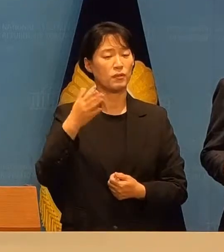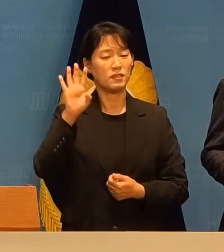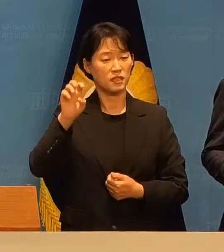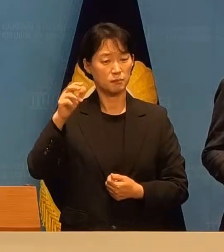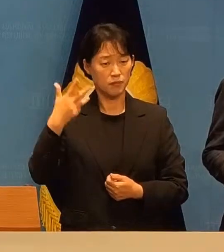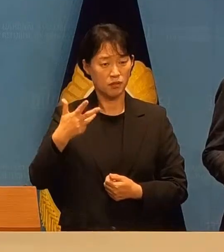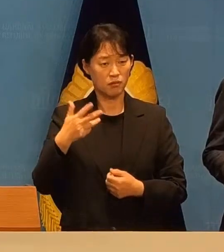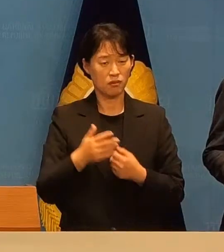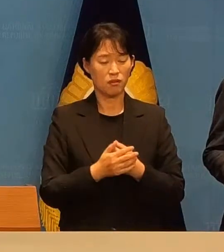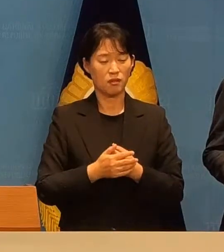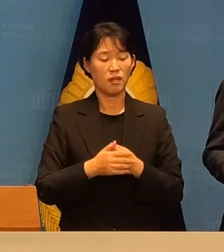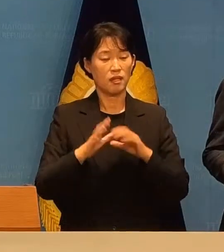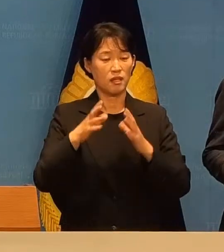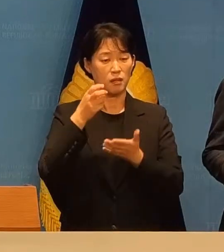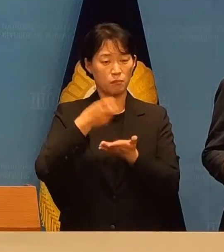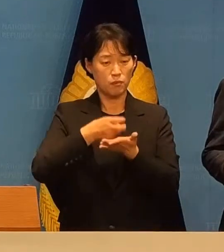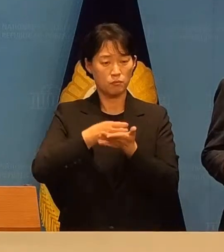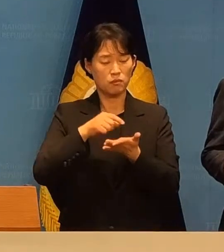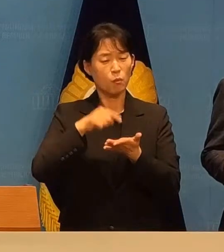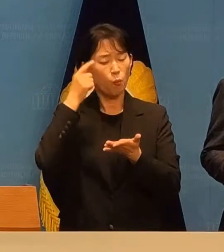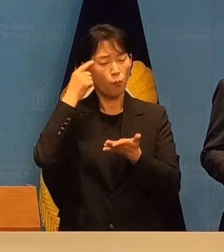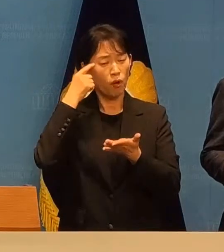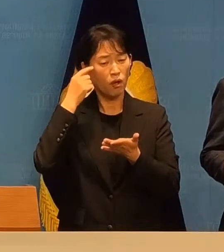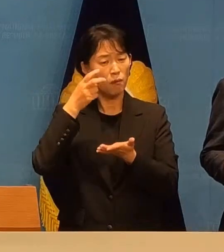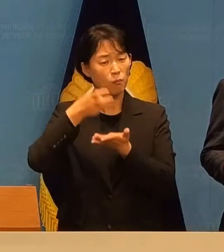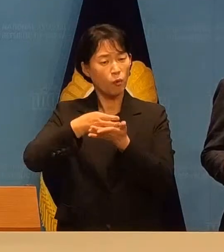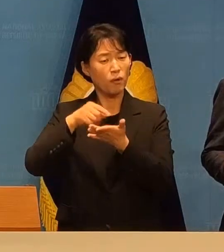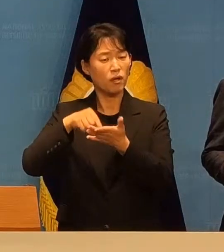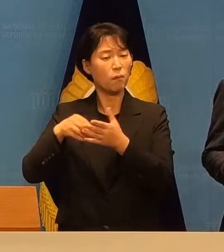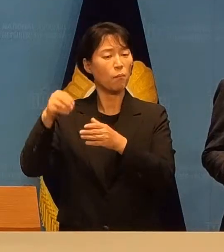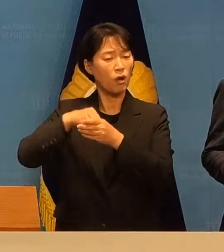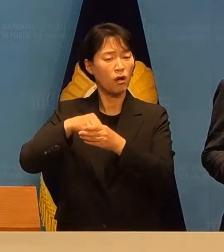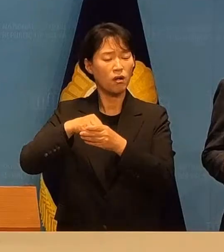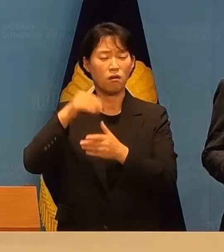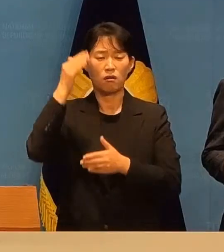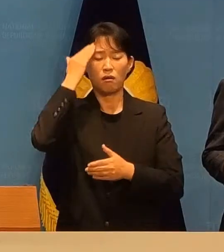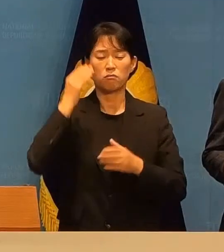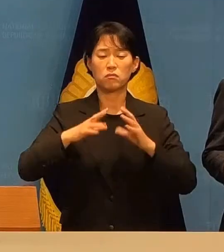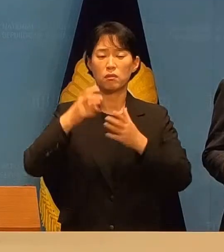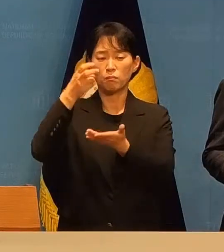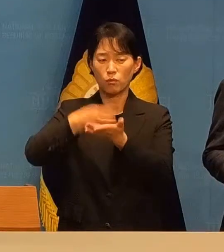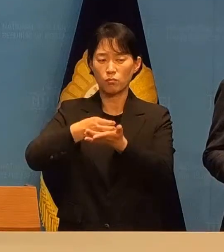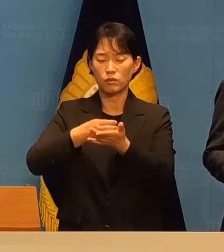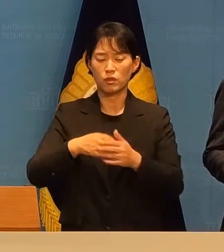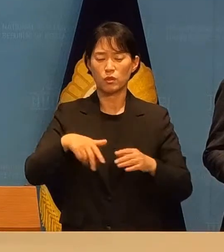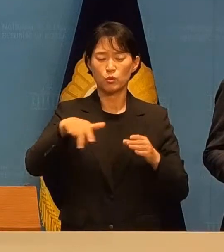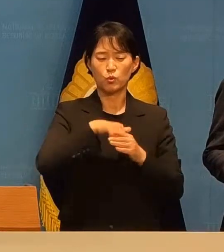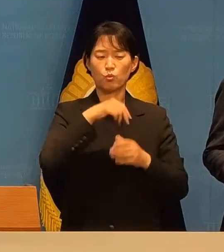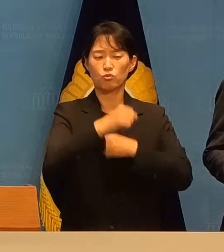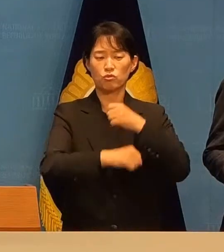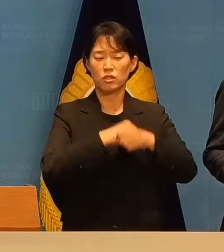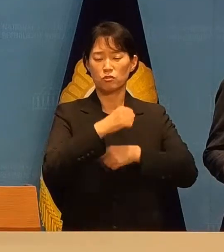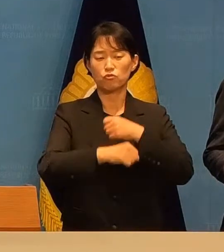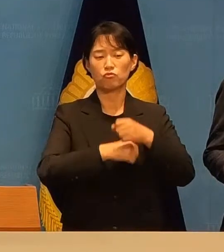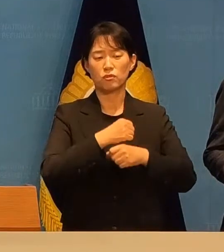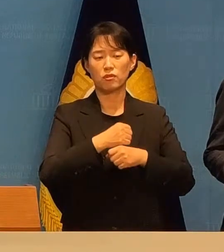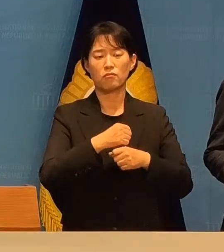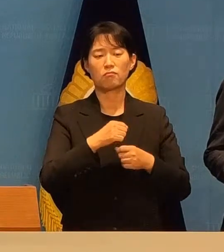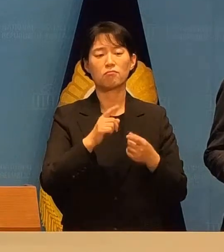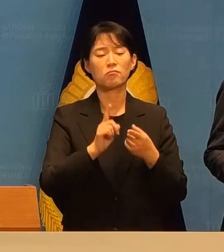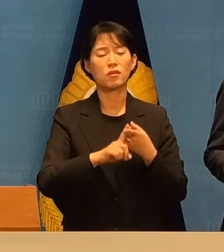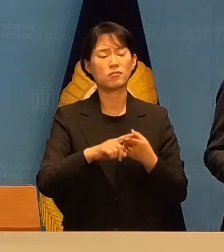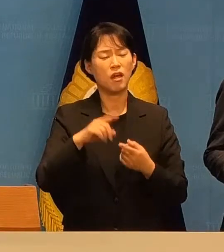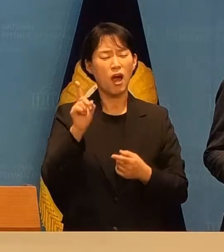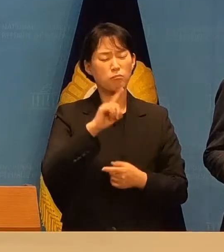1948년 재헌헌법은 왜 이 조항을 넣었는가? 대한민국 헌법은 종교 자유의 조항을 아무 생각